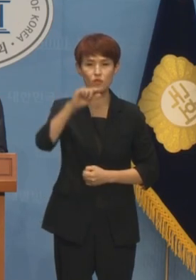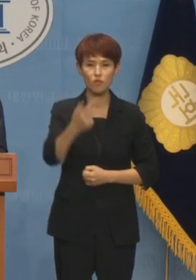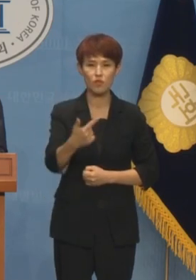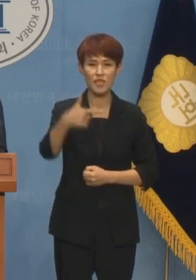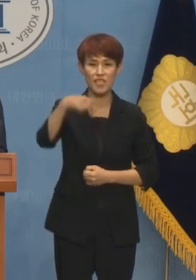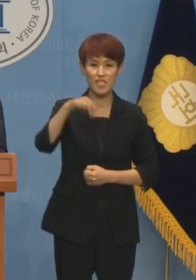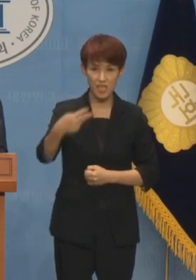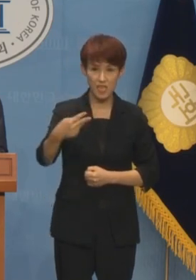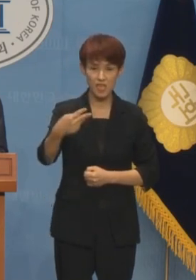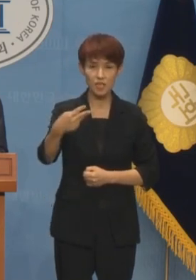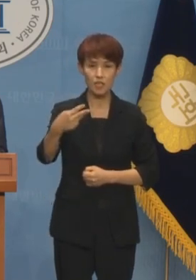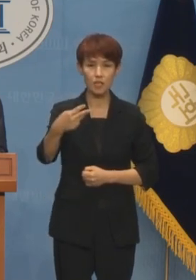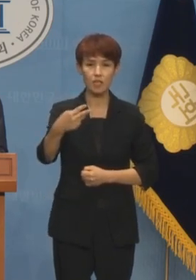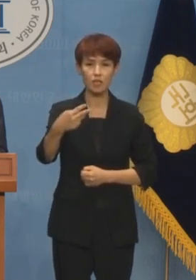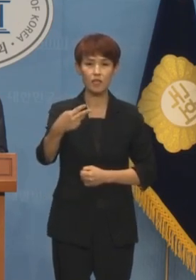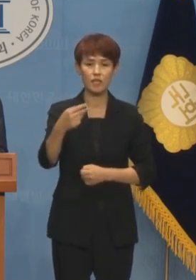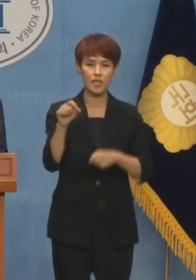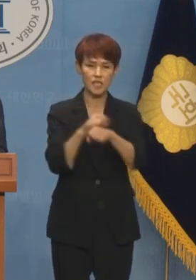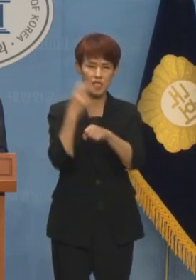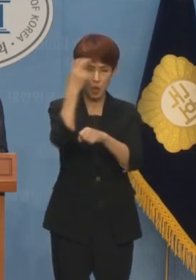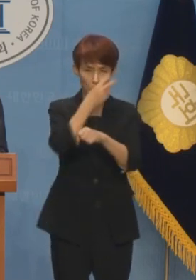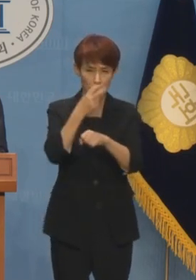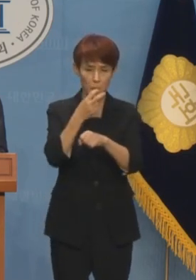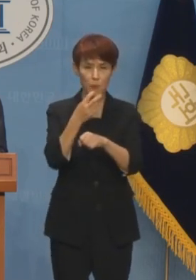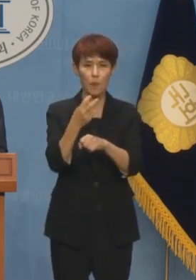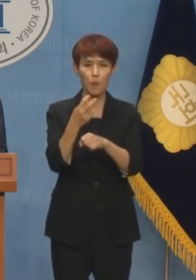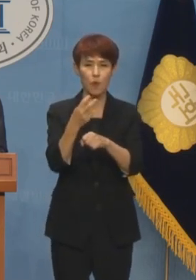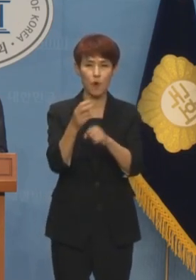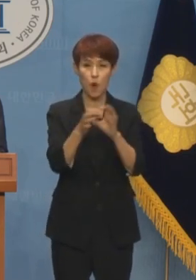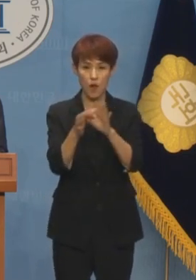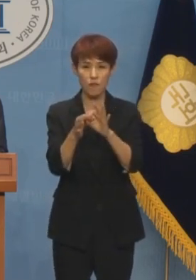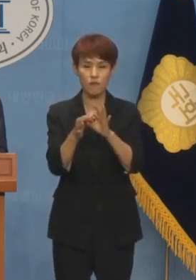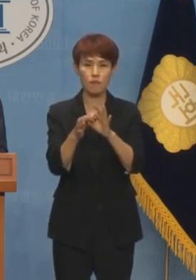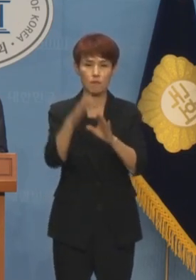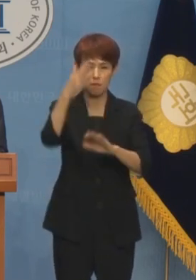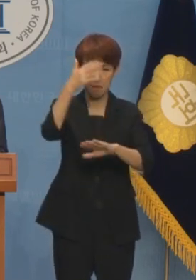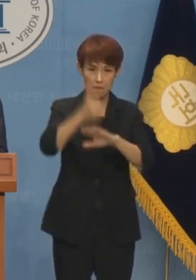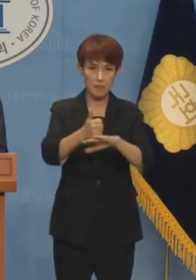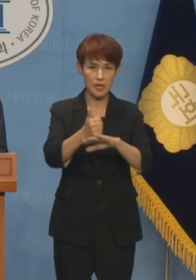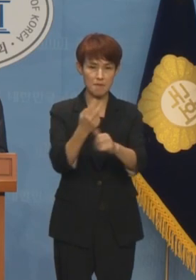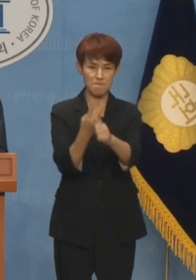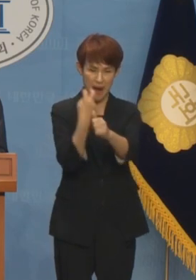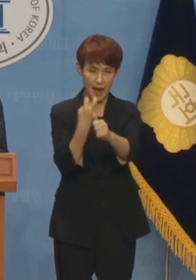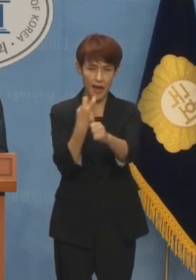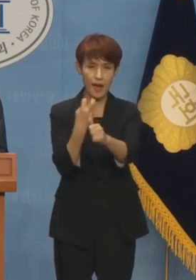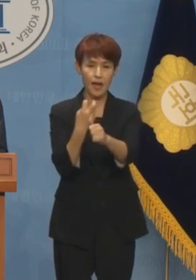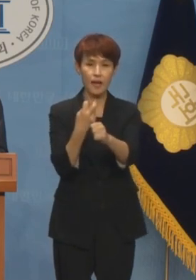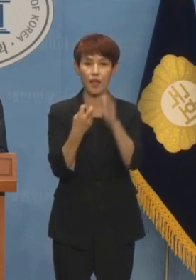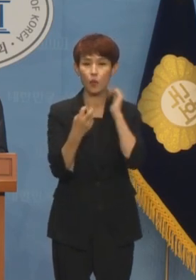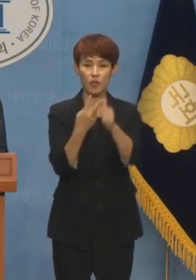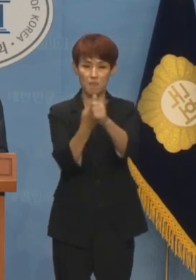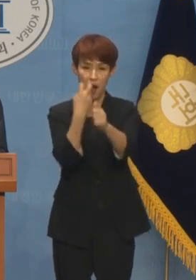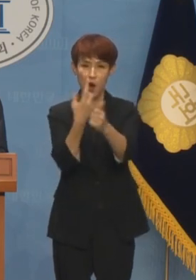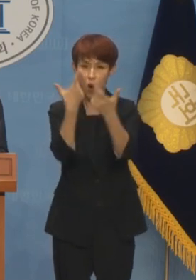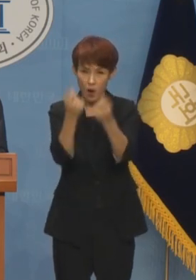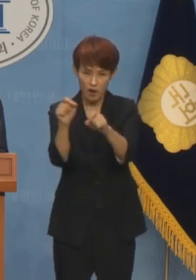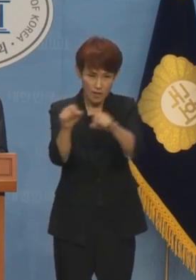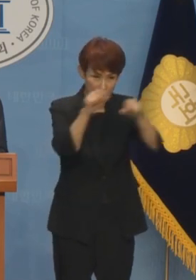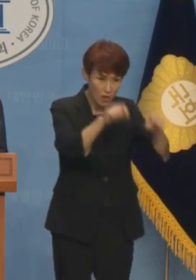국조와 특검으로 여론몰이를 해서 탄핵까지 질주했던 것과 똑같은